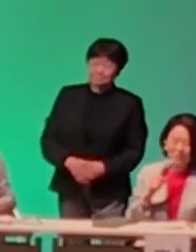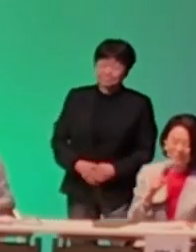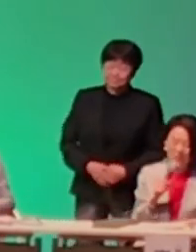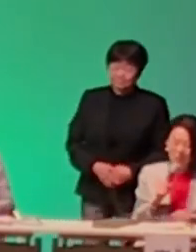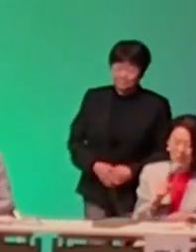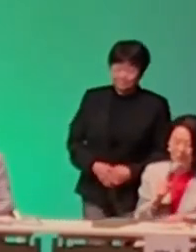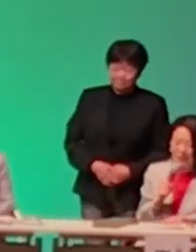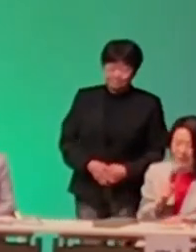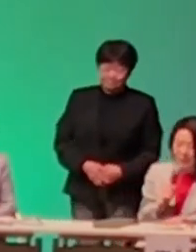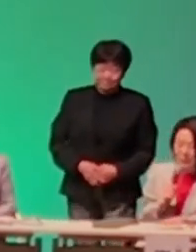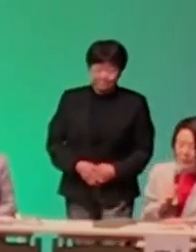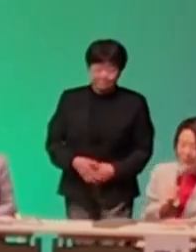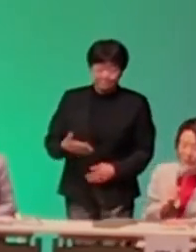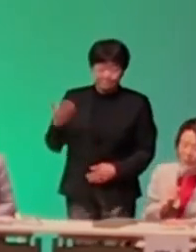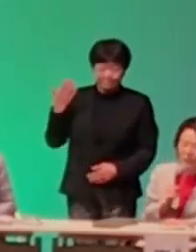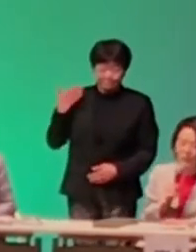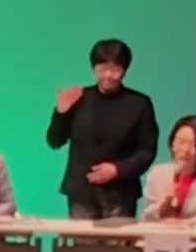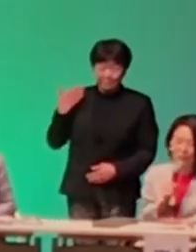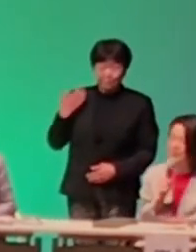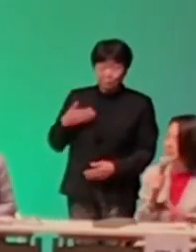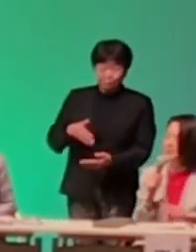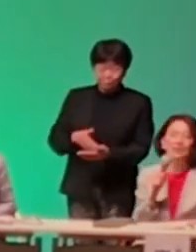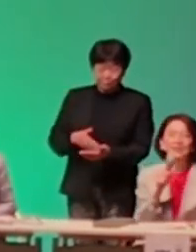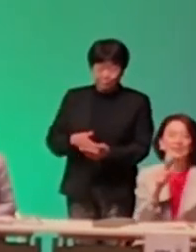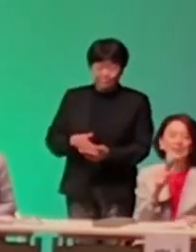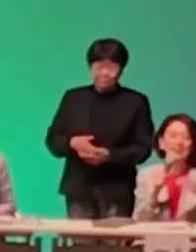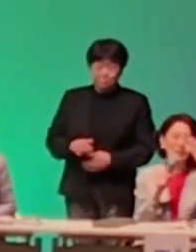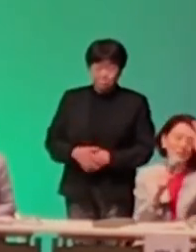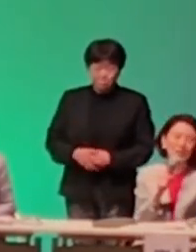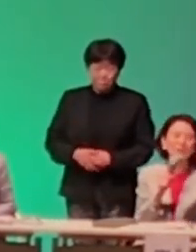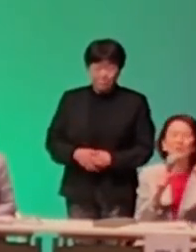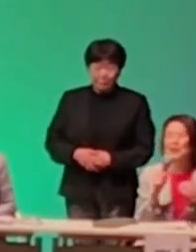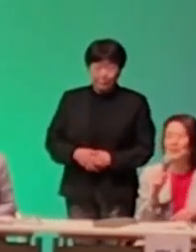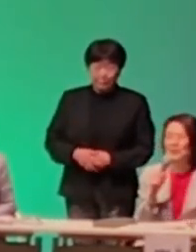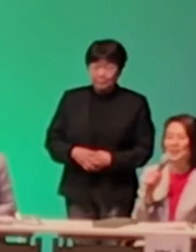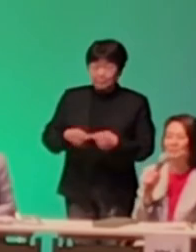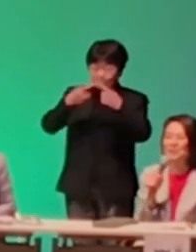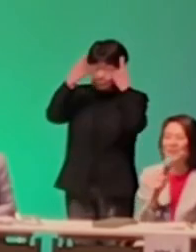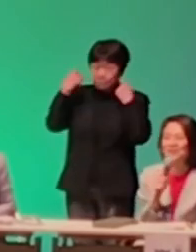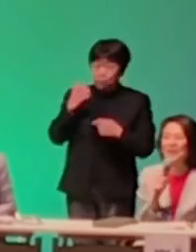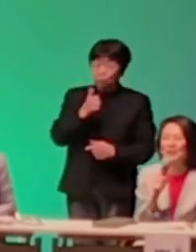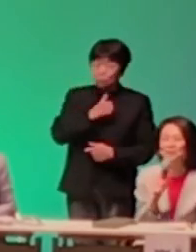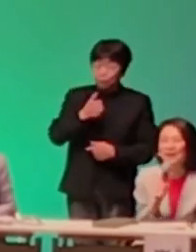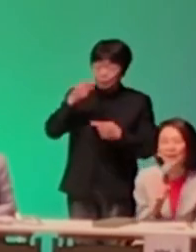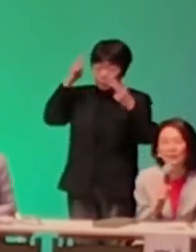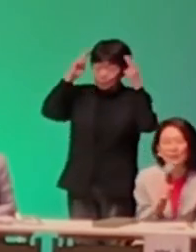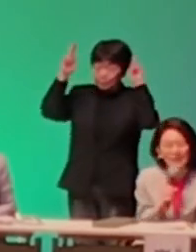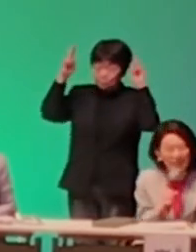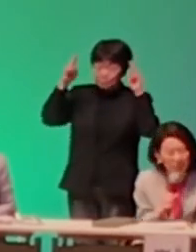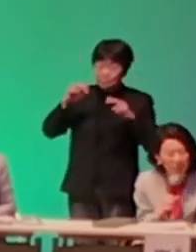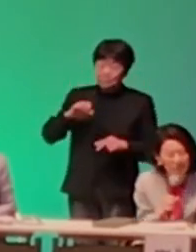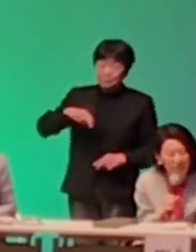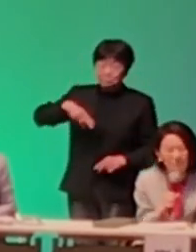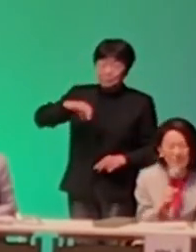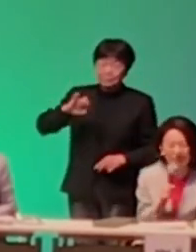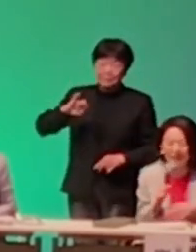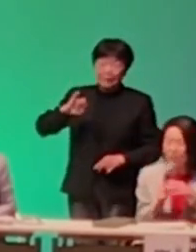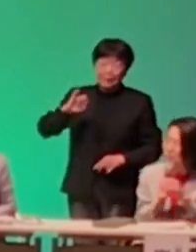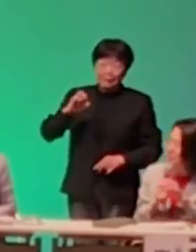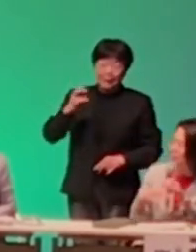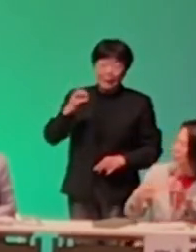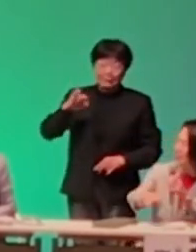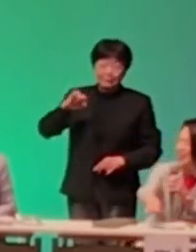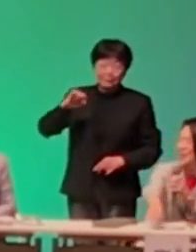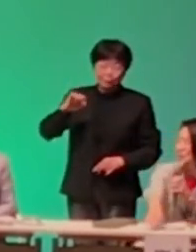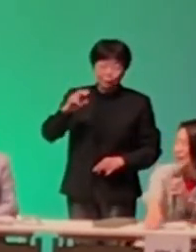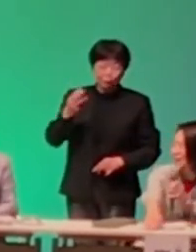ちょっと今私この題目を話そうと思ってふと気づいたんですが、私最初自己紹介の時に株式会社未来路の岸田とお伝えしましたが、